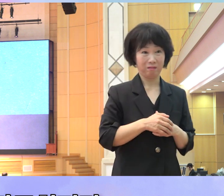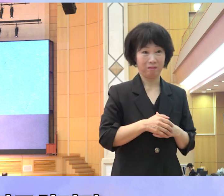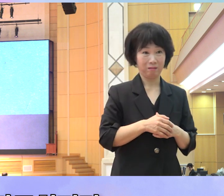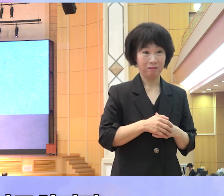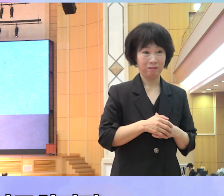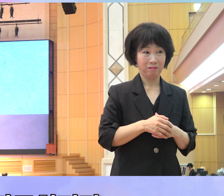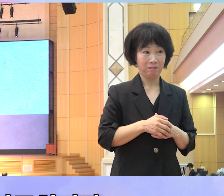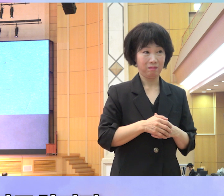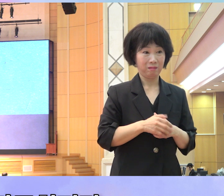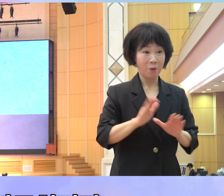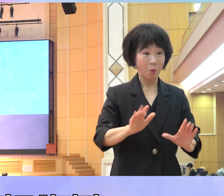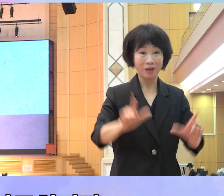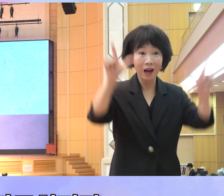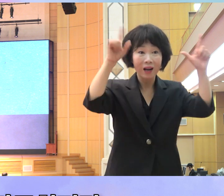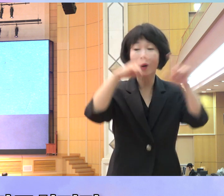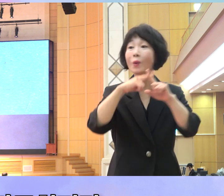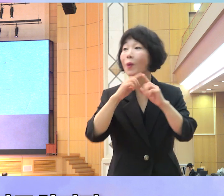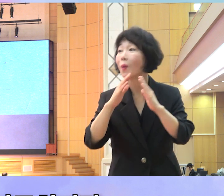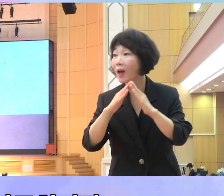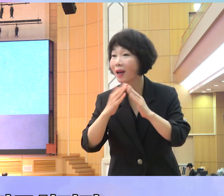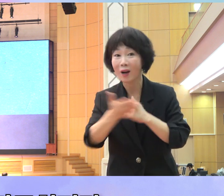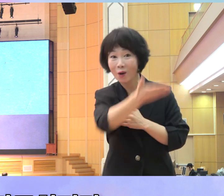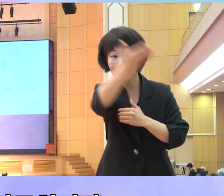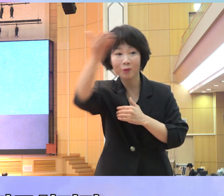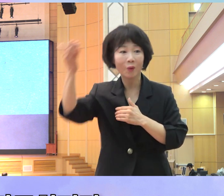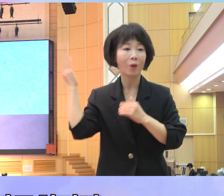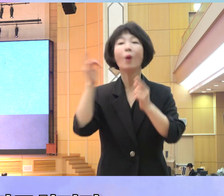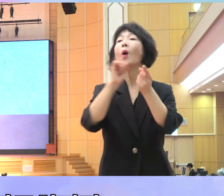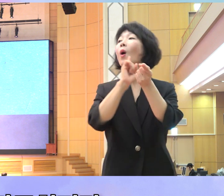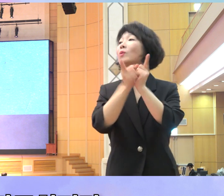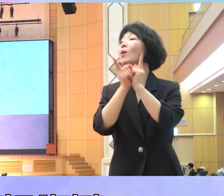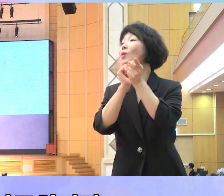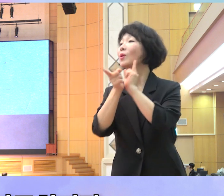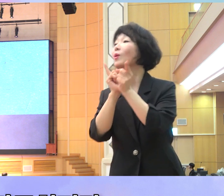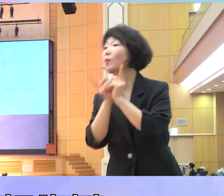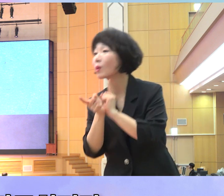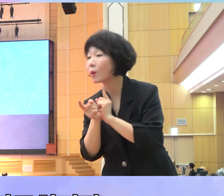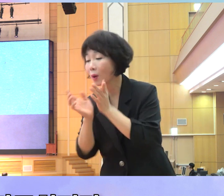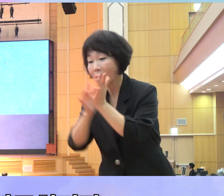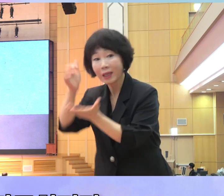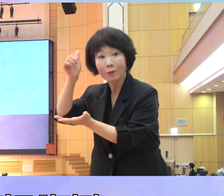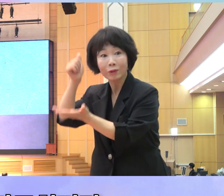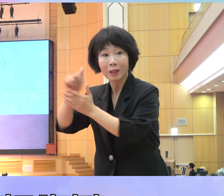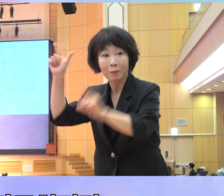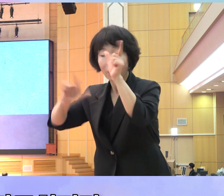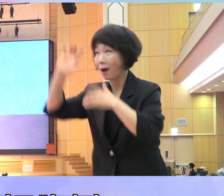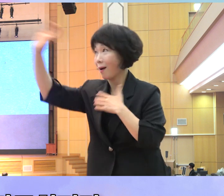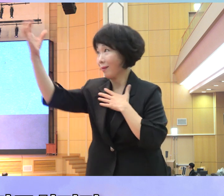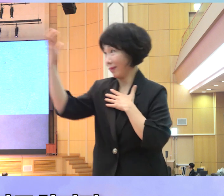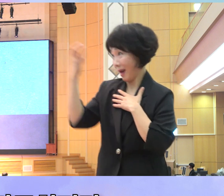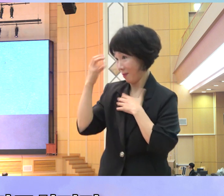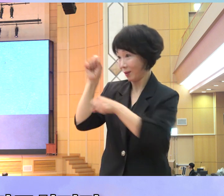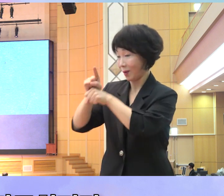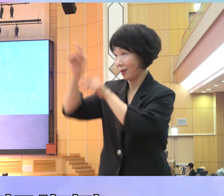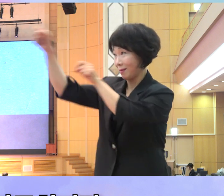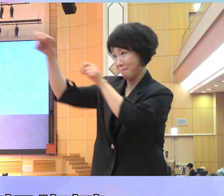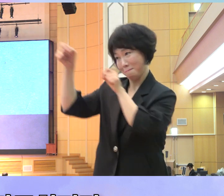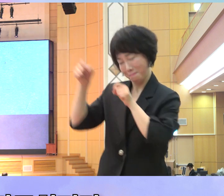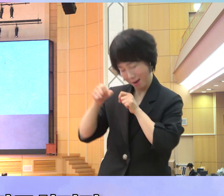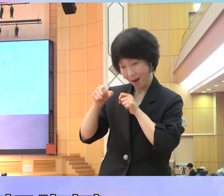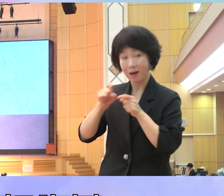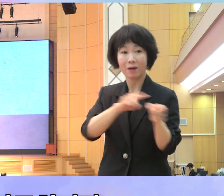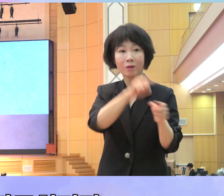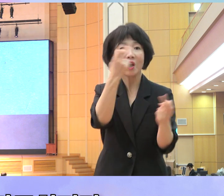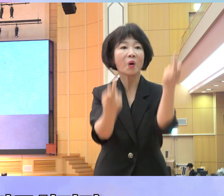그런데 오늘날 교회가 서로 어때요? 예수님을 닮아서 서로의 성도를 긍휼하심으로